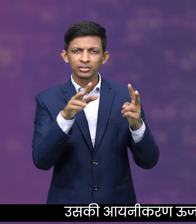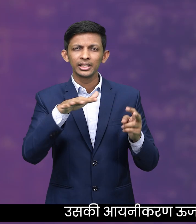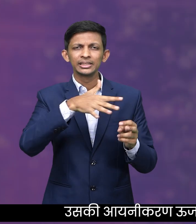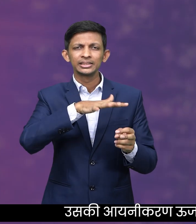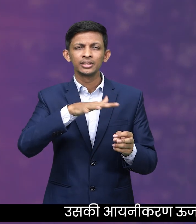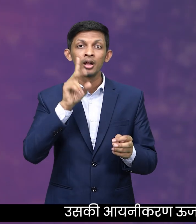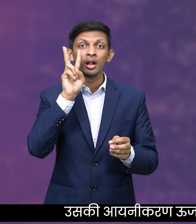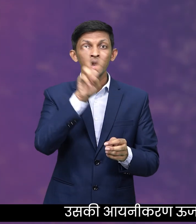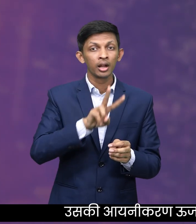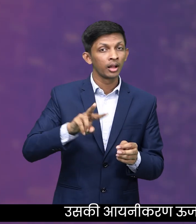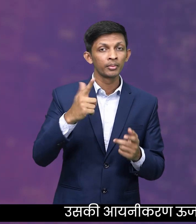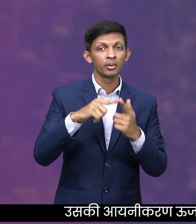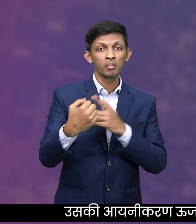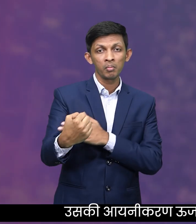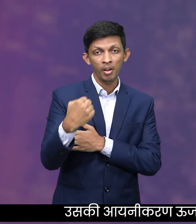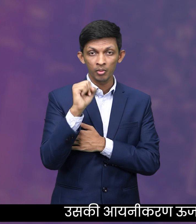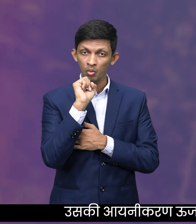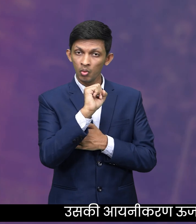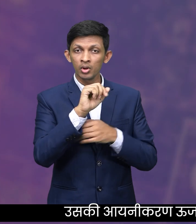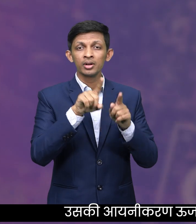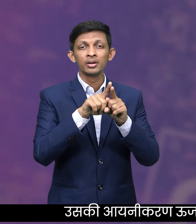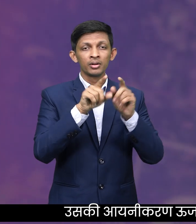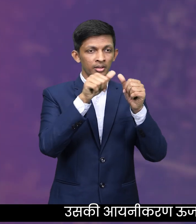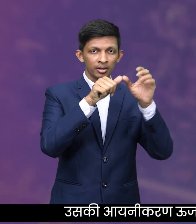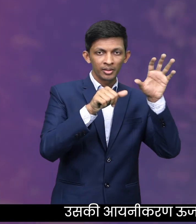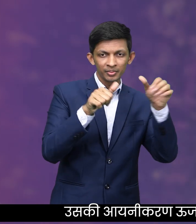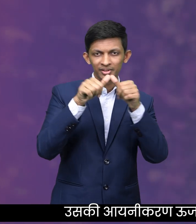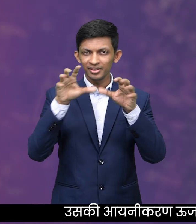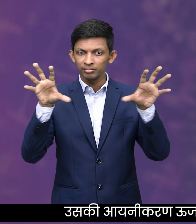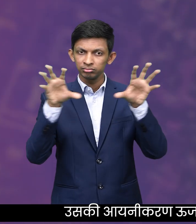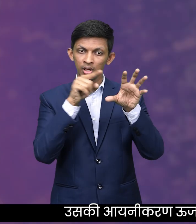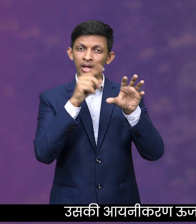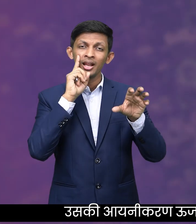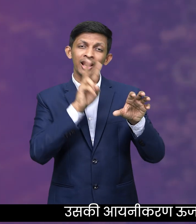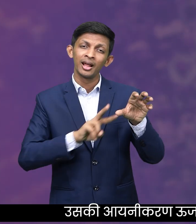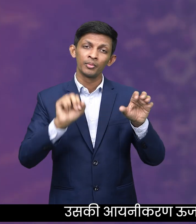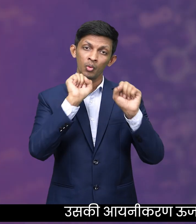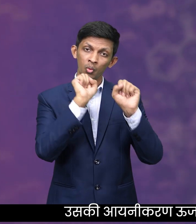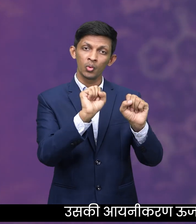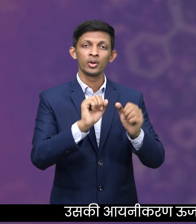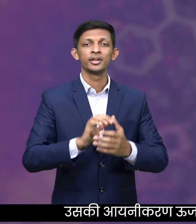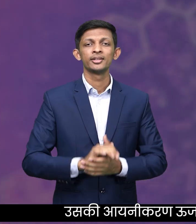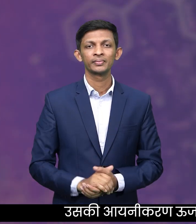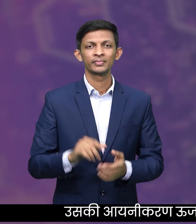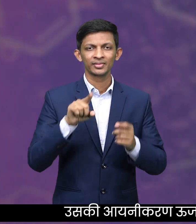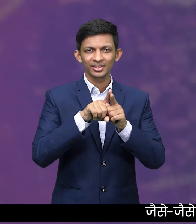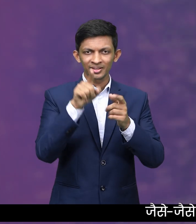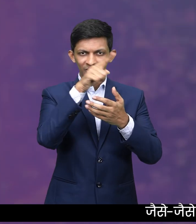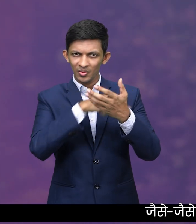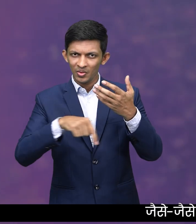उसकी आयनीकरण ऊर्जा और विद्युत अणु आत्मीयता का औसत मूल्य है। जैसे जैसे